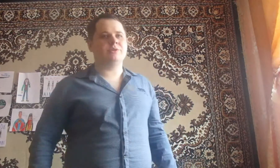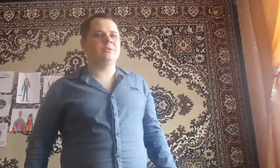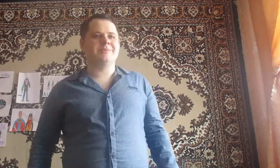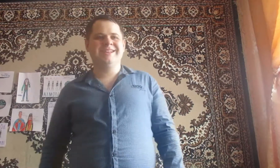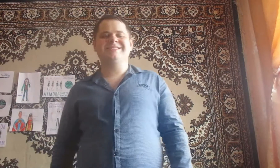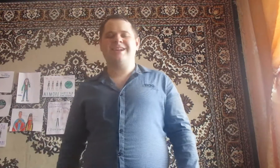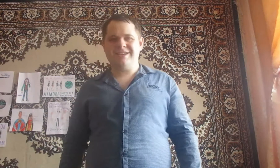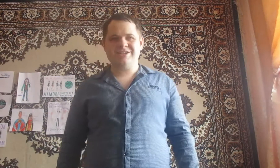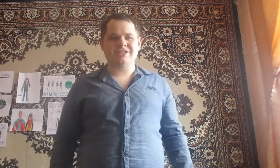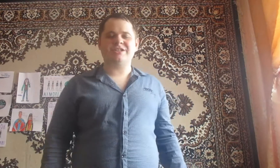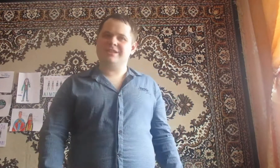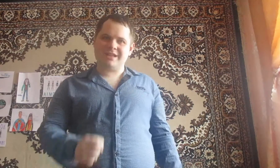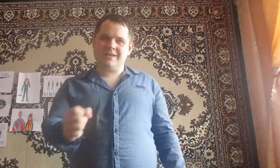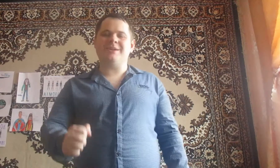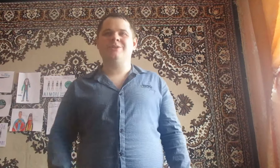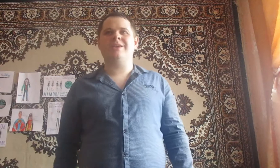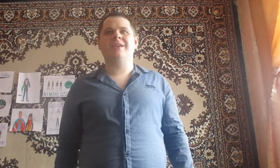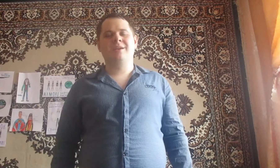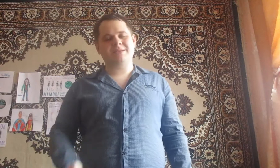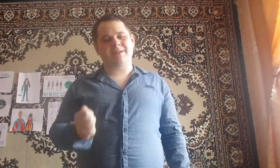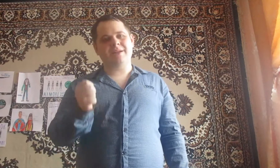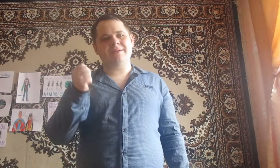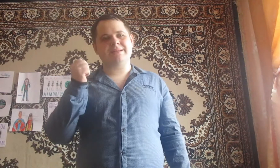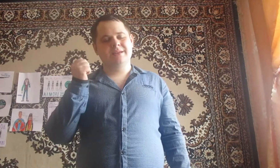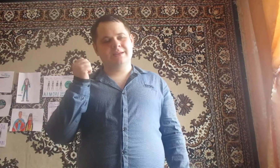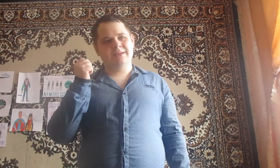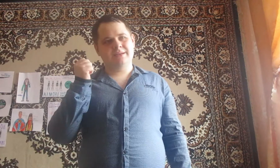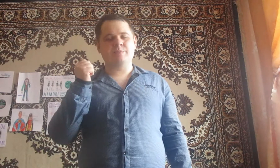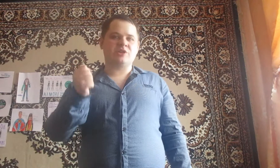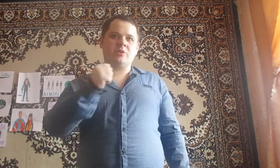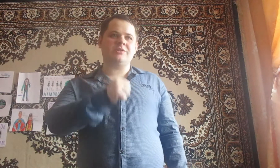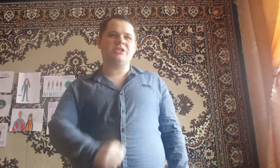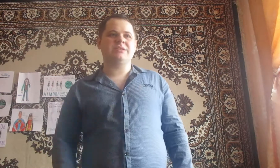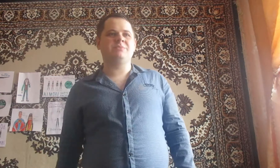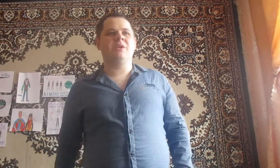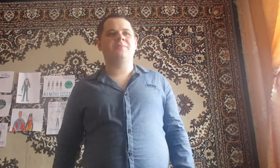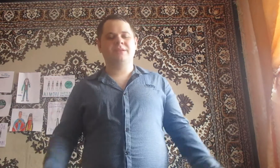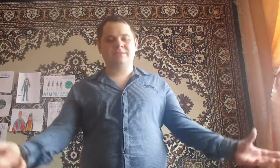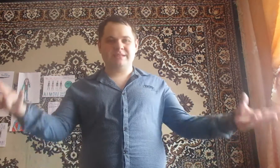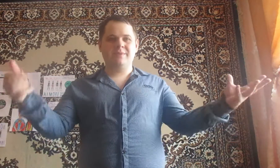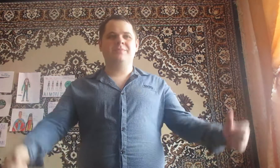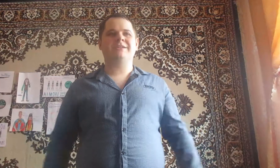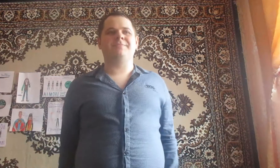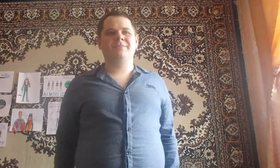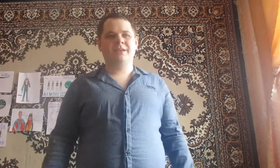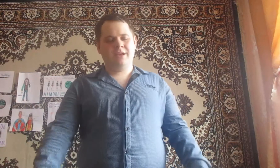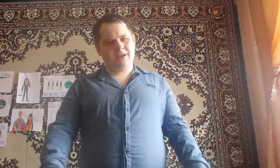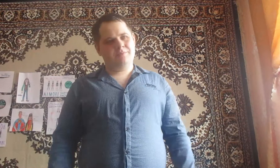дню. Дорогие женщины, дорогие подруги, поздравляю вас с Международным женским днем, с 8 марта. Пусть